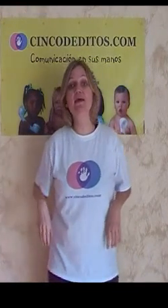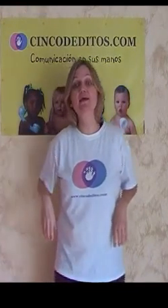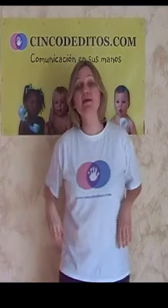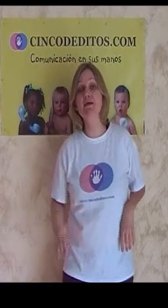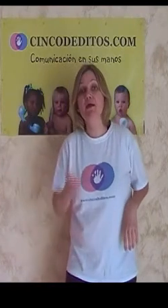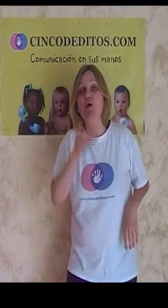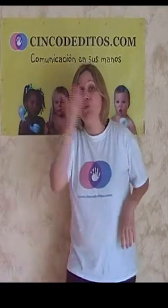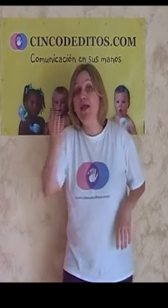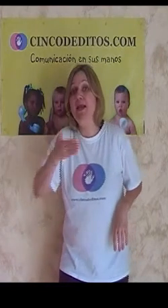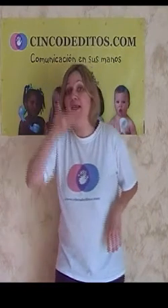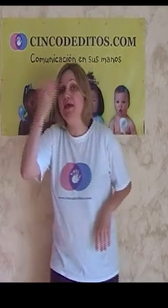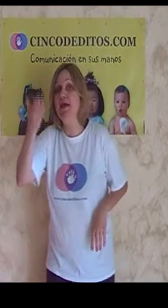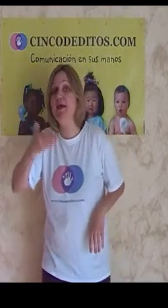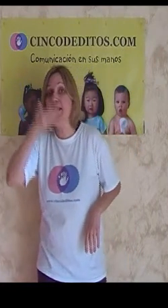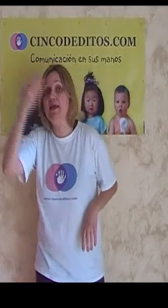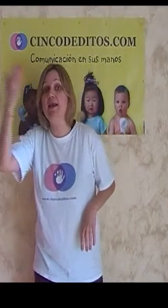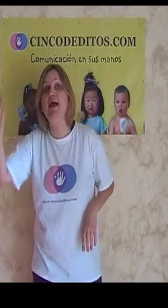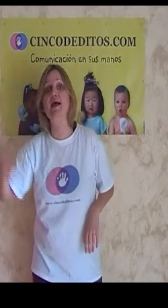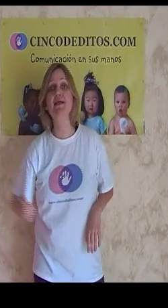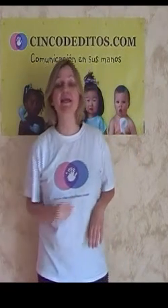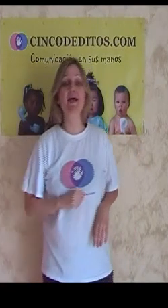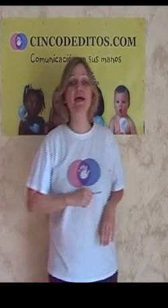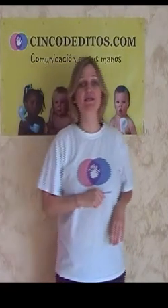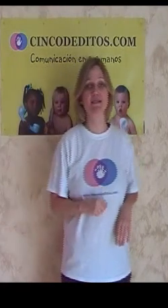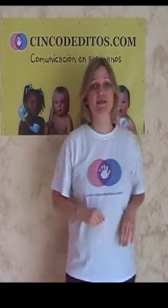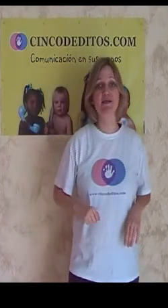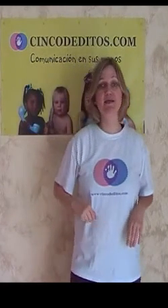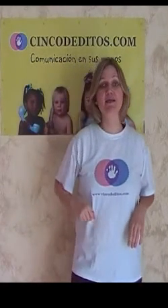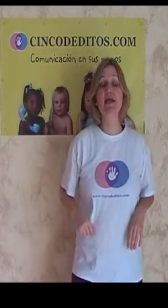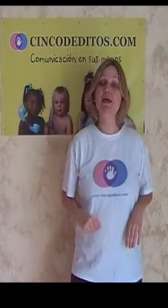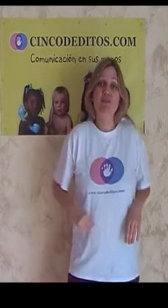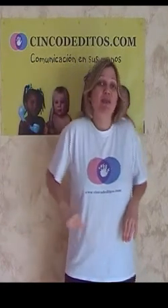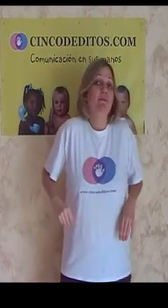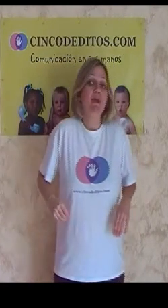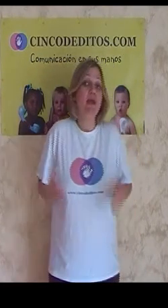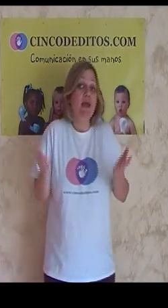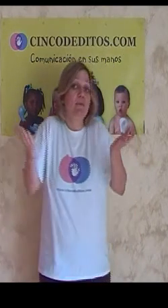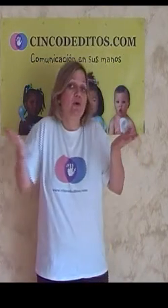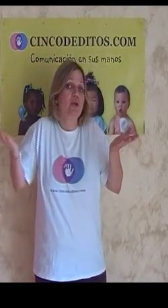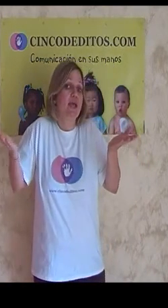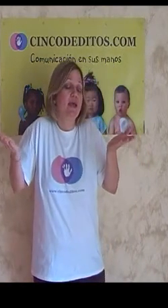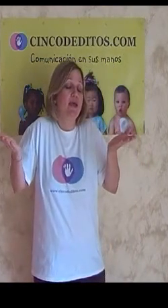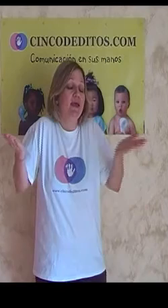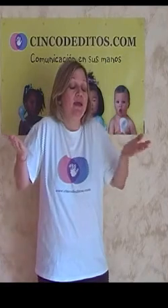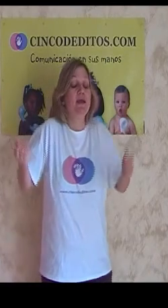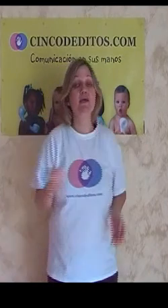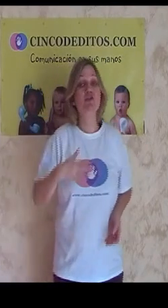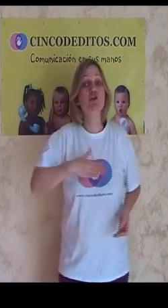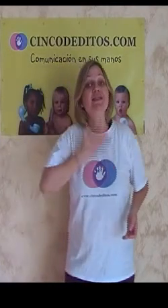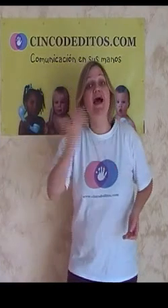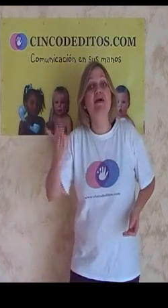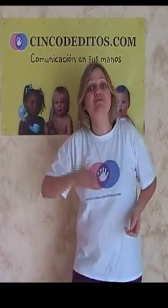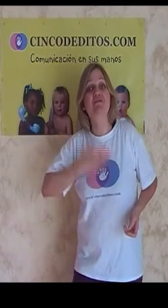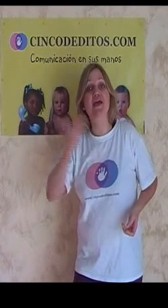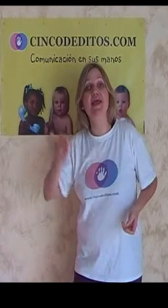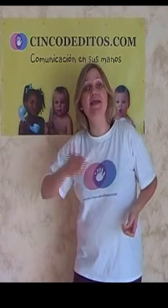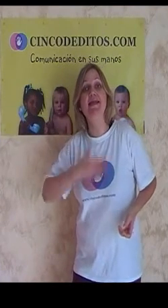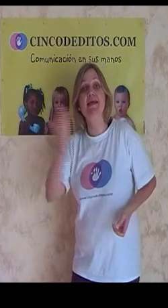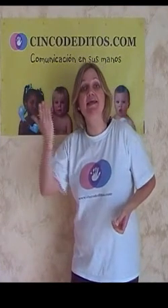huele el aire así. Dime por qué soy tan feliz.